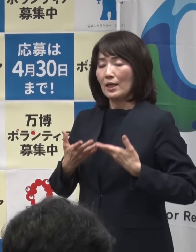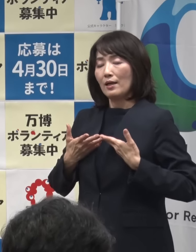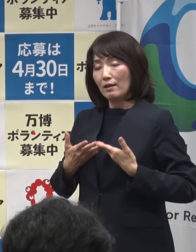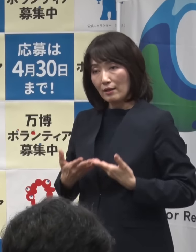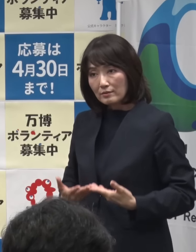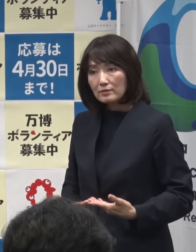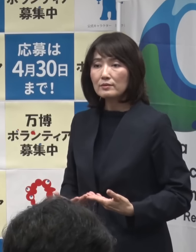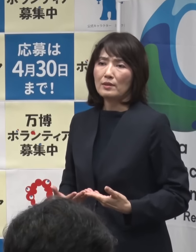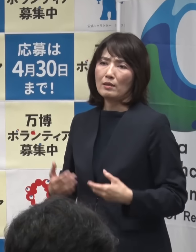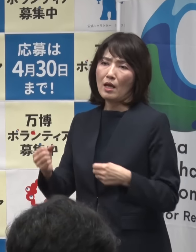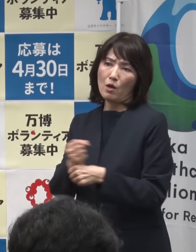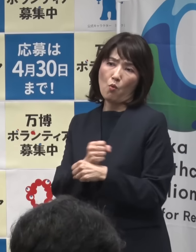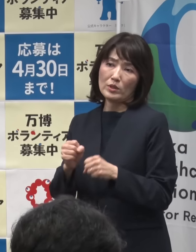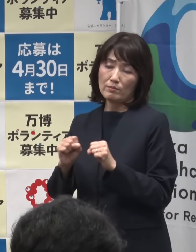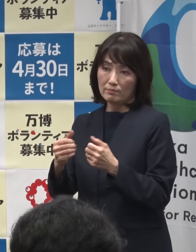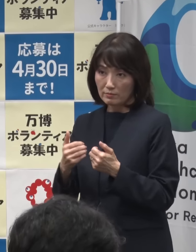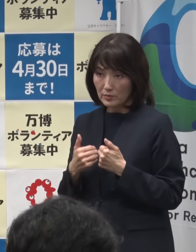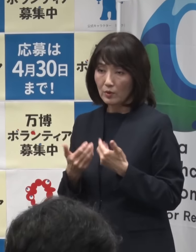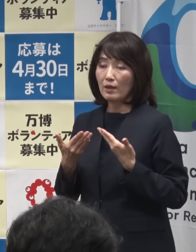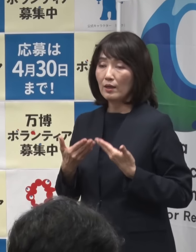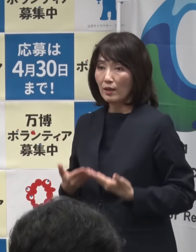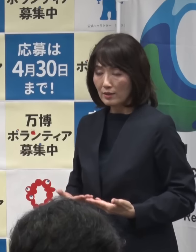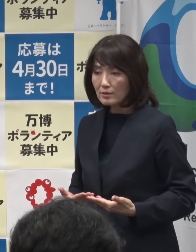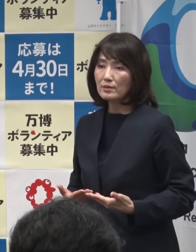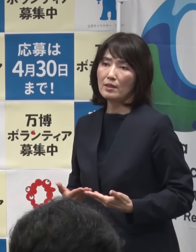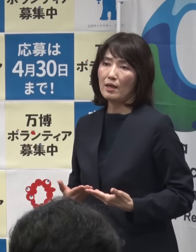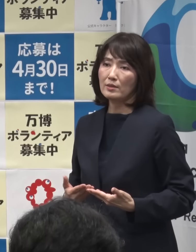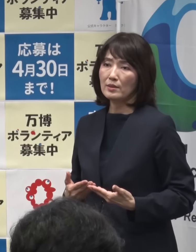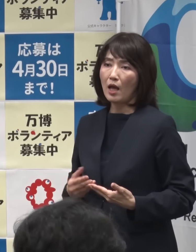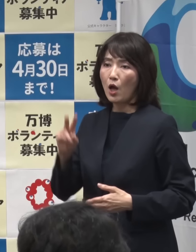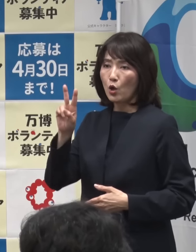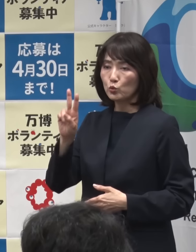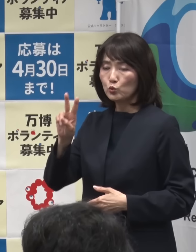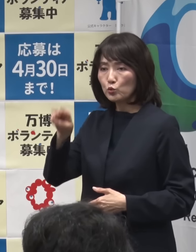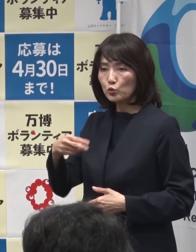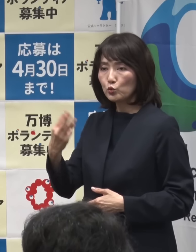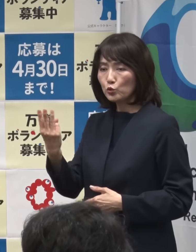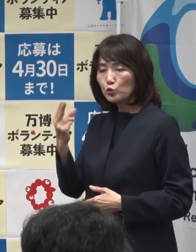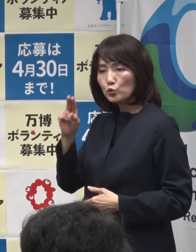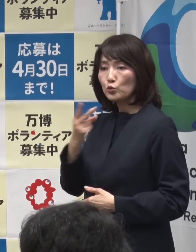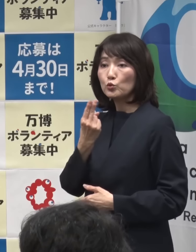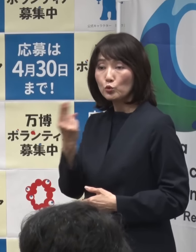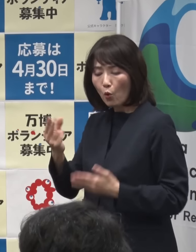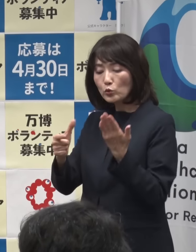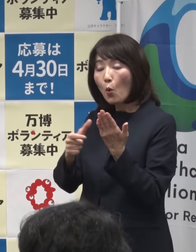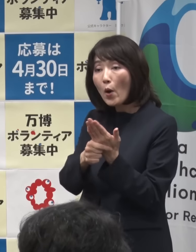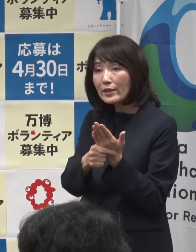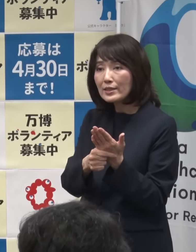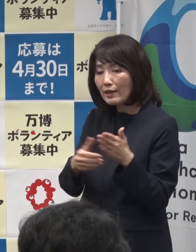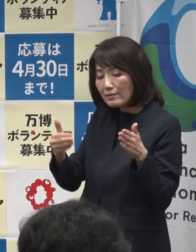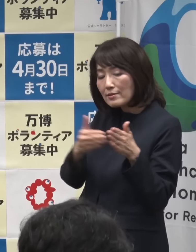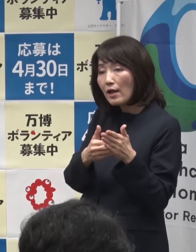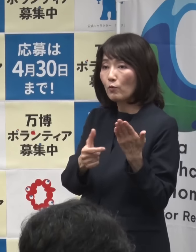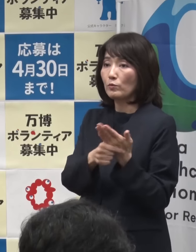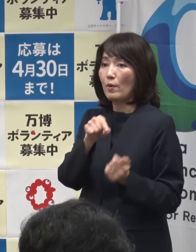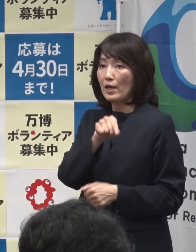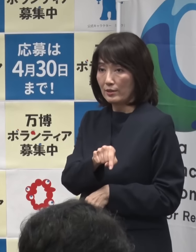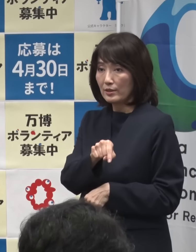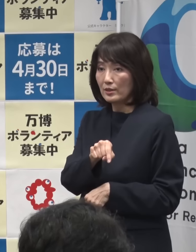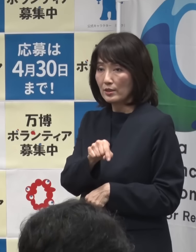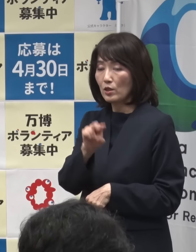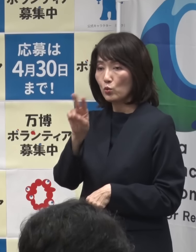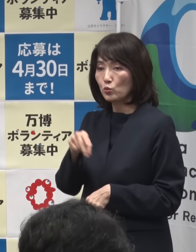な工事をし、そして安全な、まあ、最後これ雨竜洞の駅が今その対象になってるんですけど、一番最終の駅ですけども、最初のこ